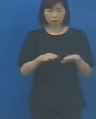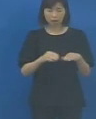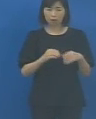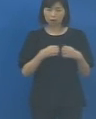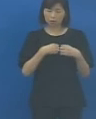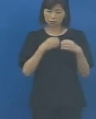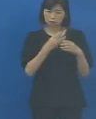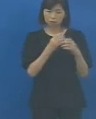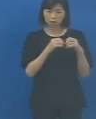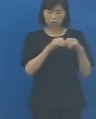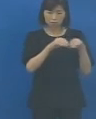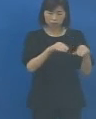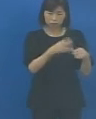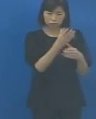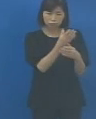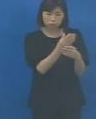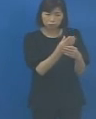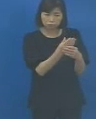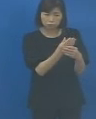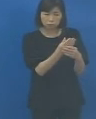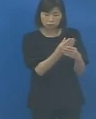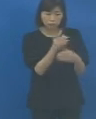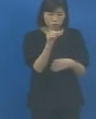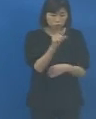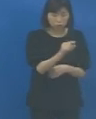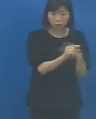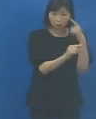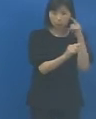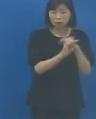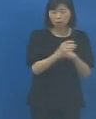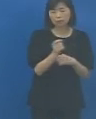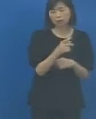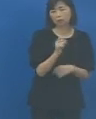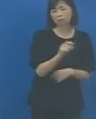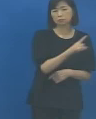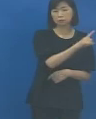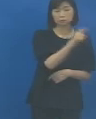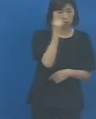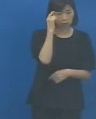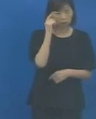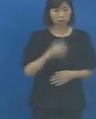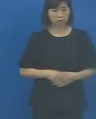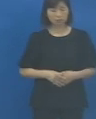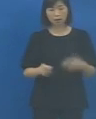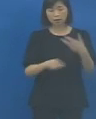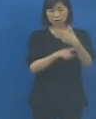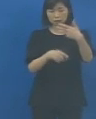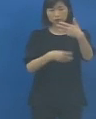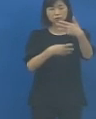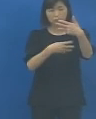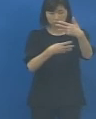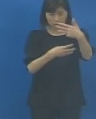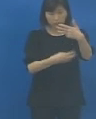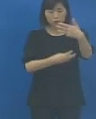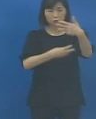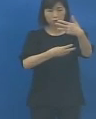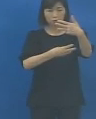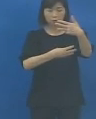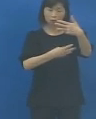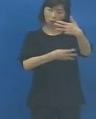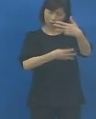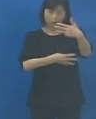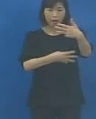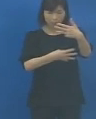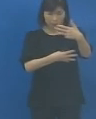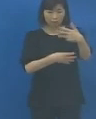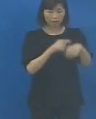また今回増えているような状況になっていると思います。来月3日には一応時短要請の期限を迎えるわけですけれども、知事の